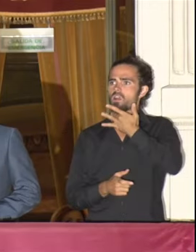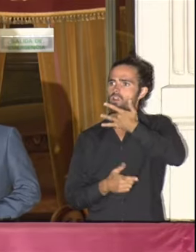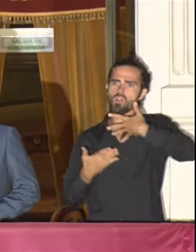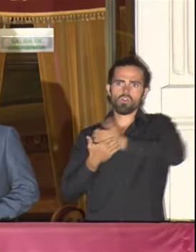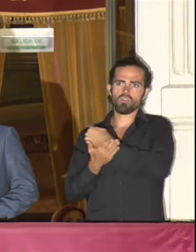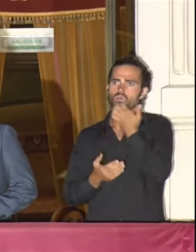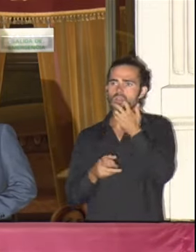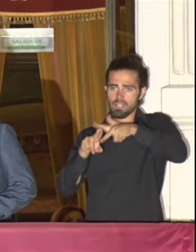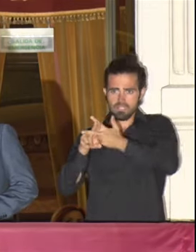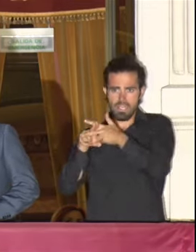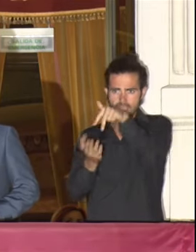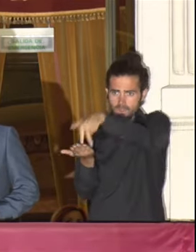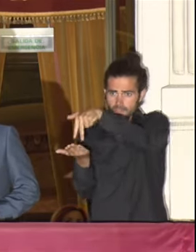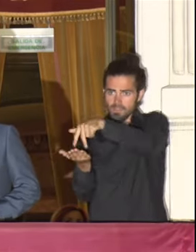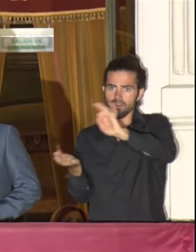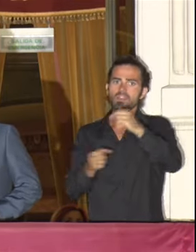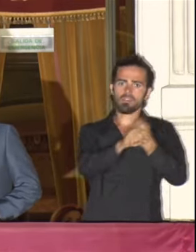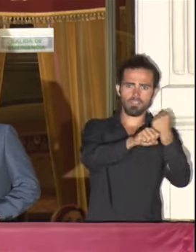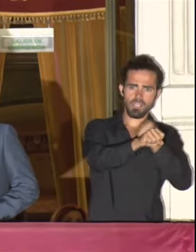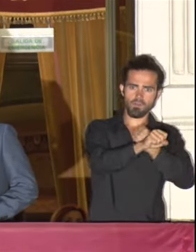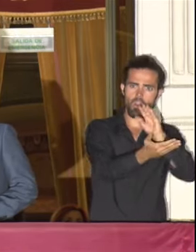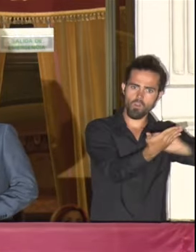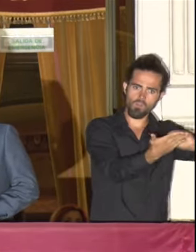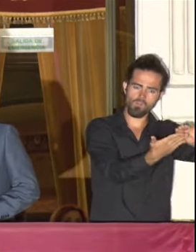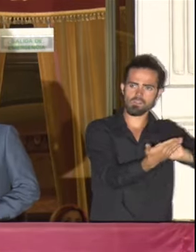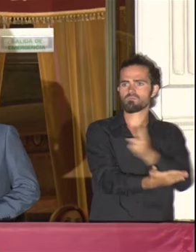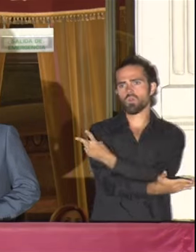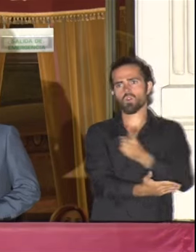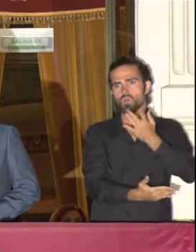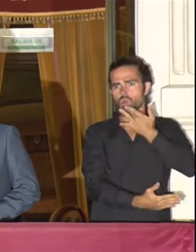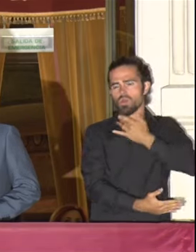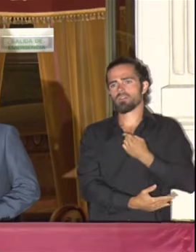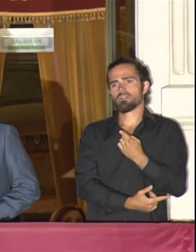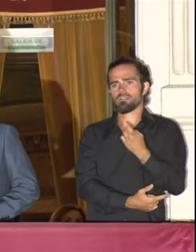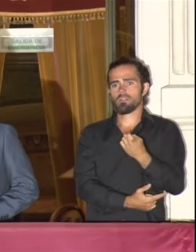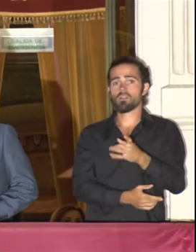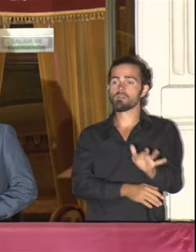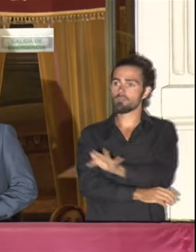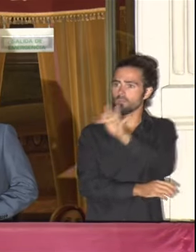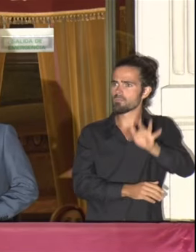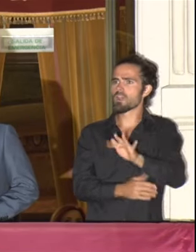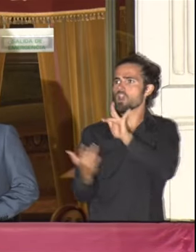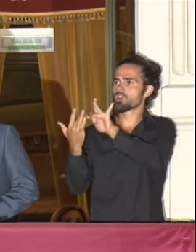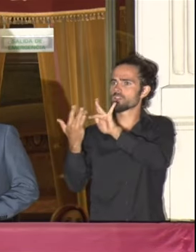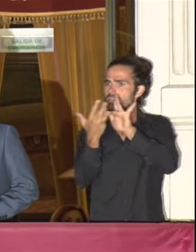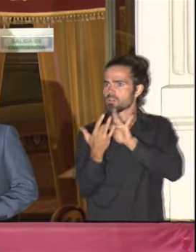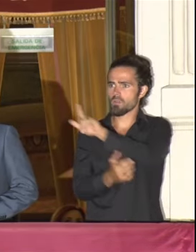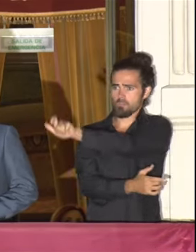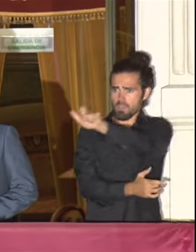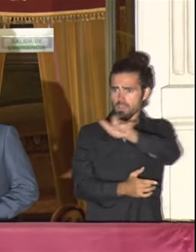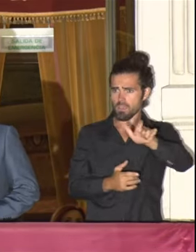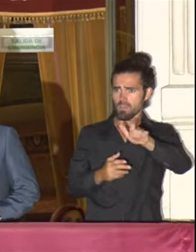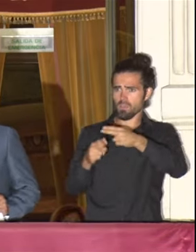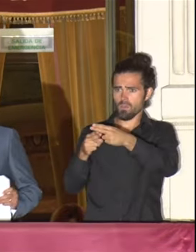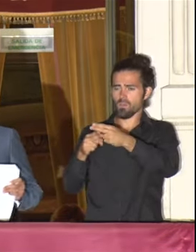a pie de taller y el trabajo de oficina. Y sobre todo el contacto personal con los viejos cuchilleros me hizo